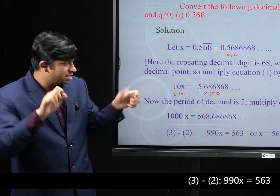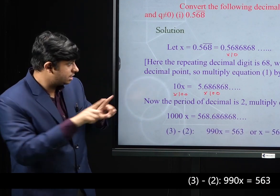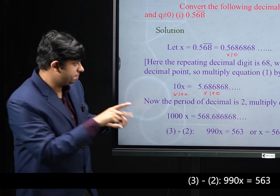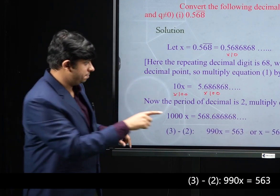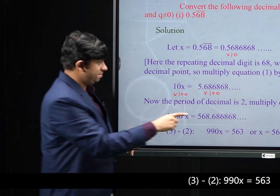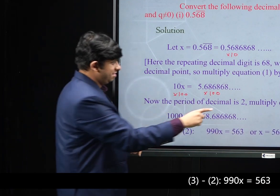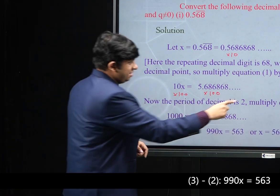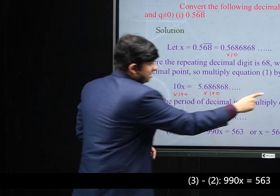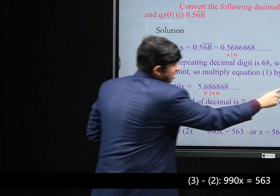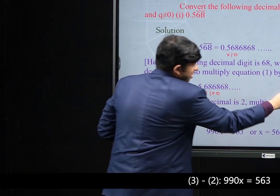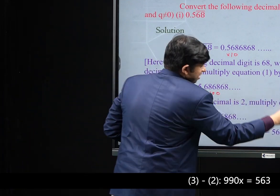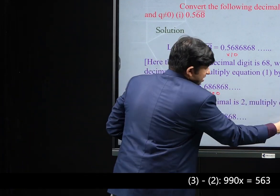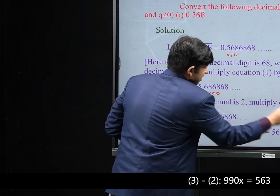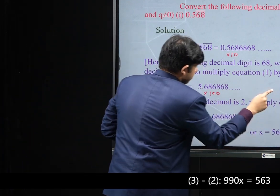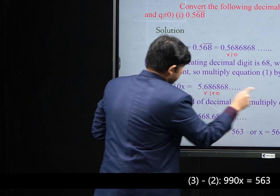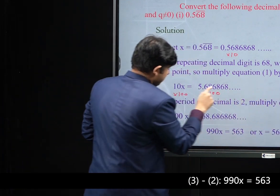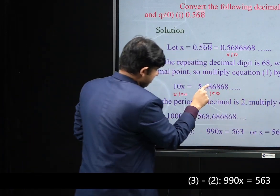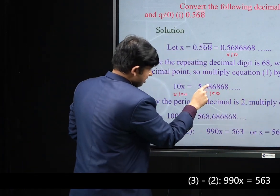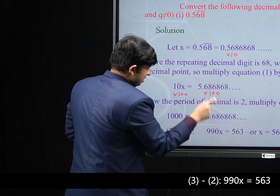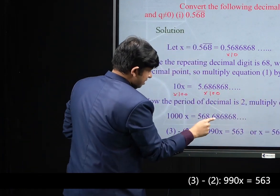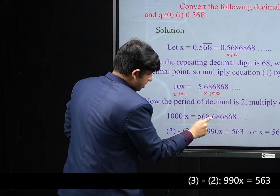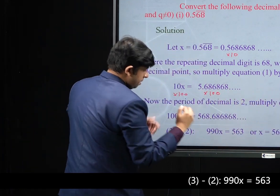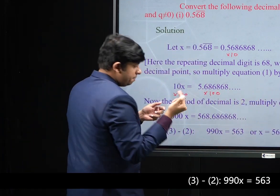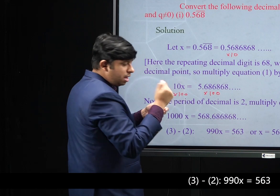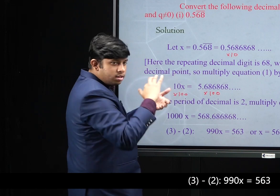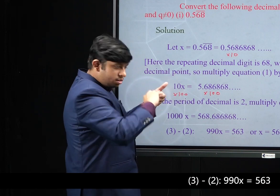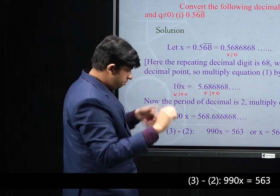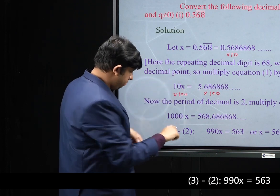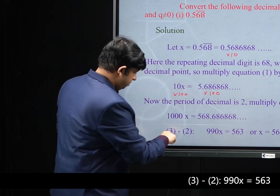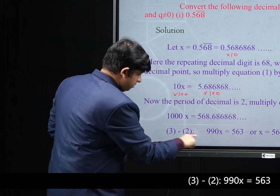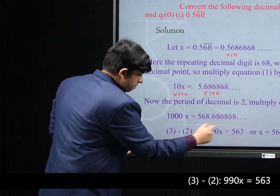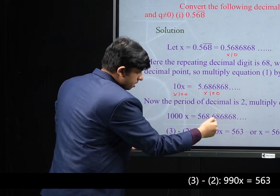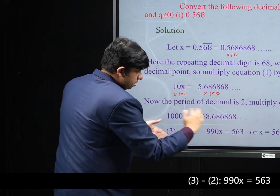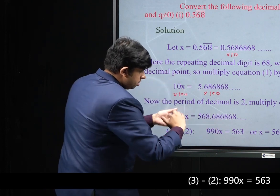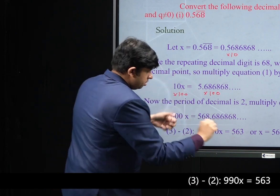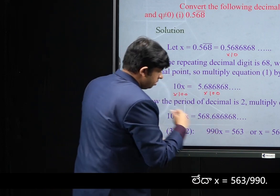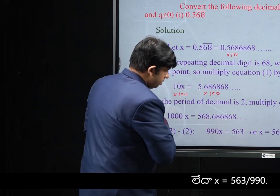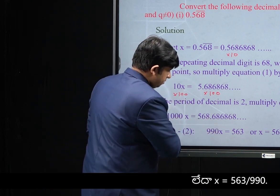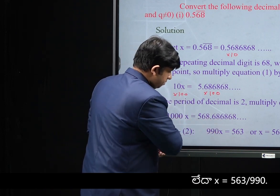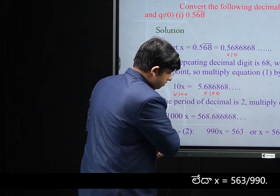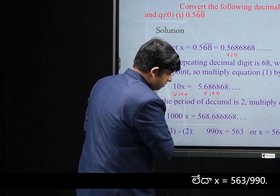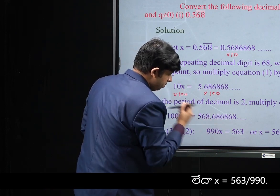-2 చేస్తే 990x = 563 లేదా x